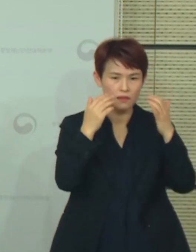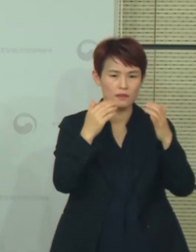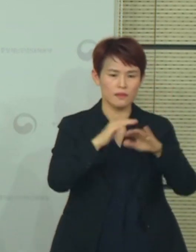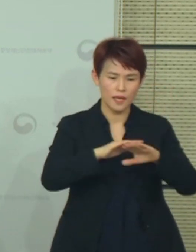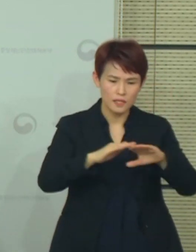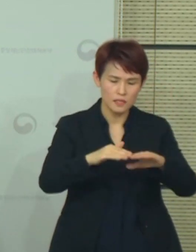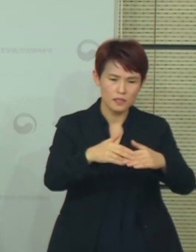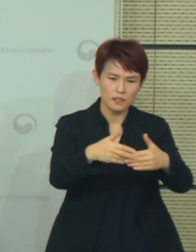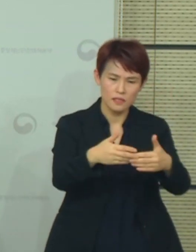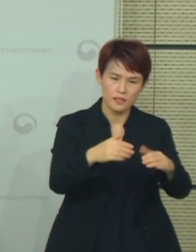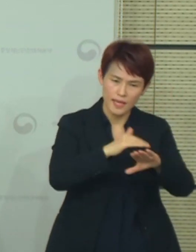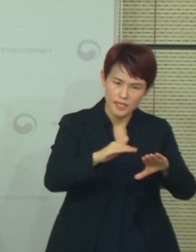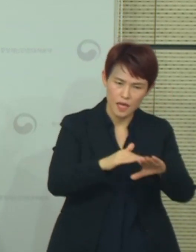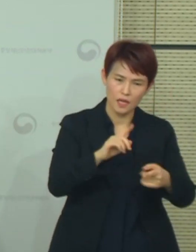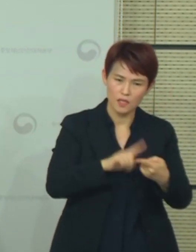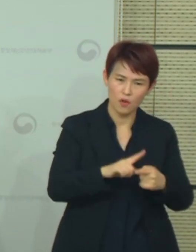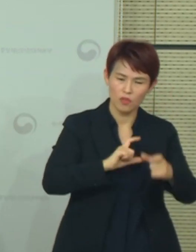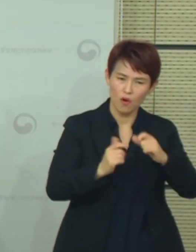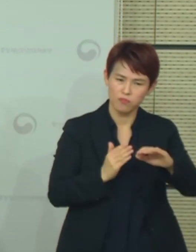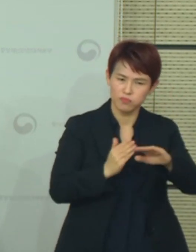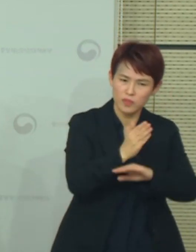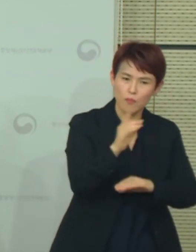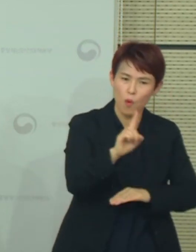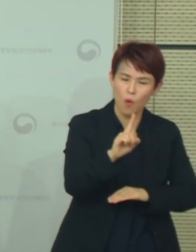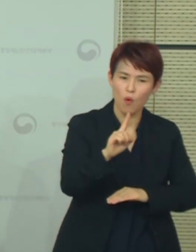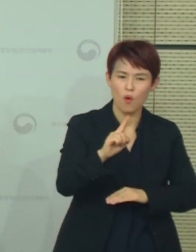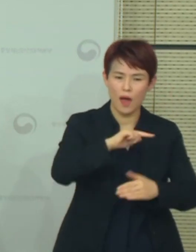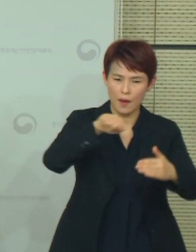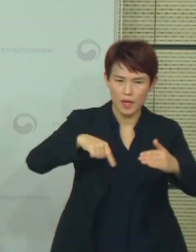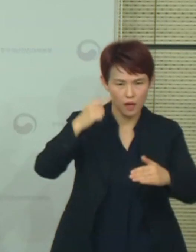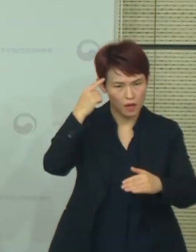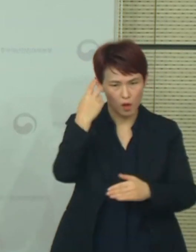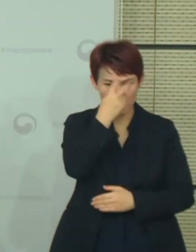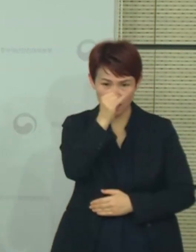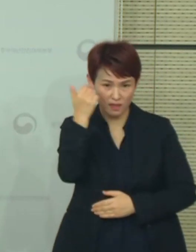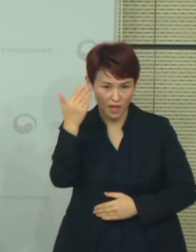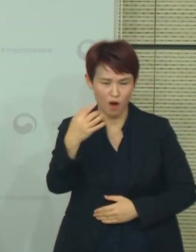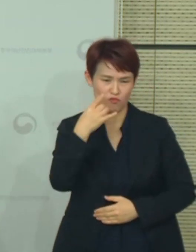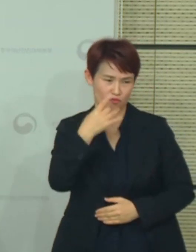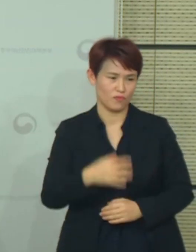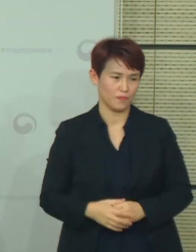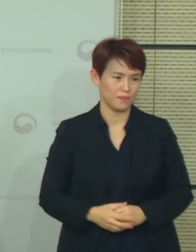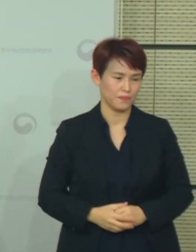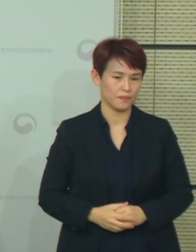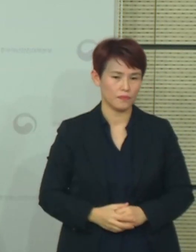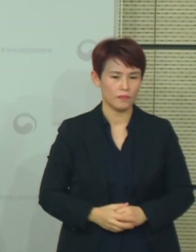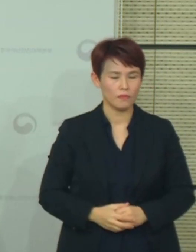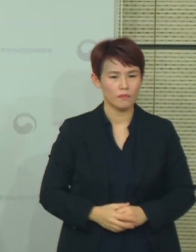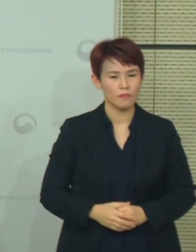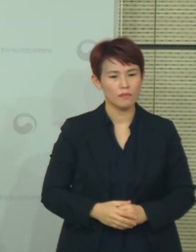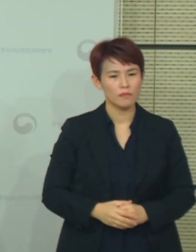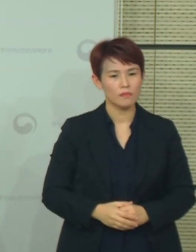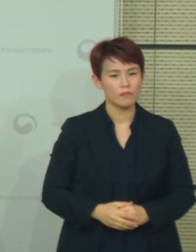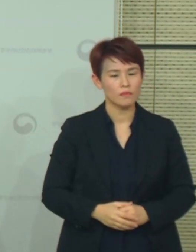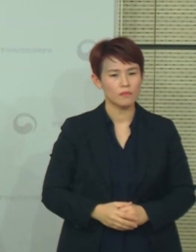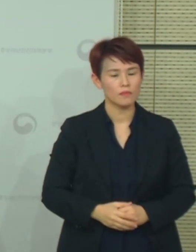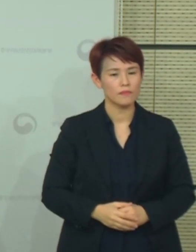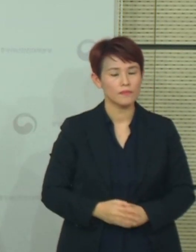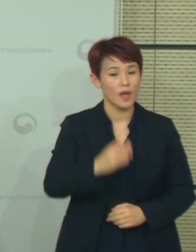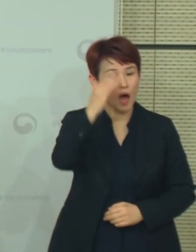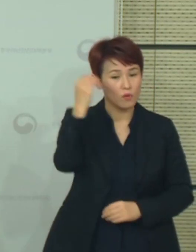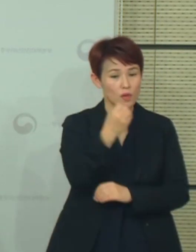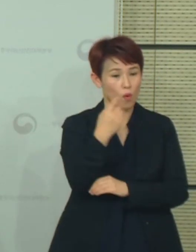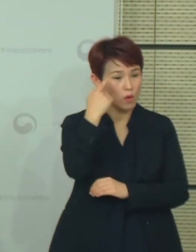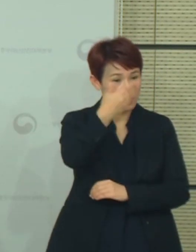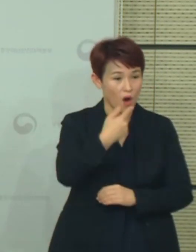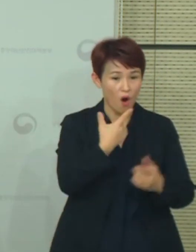게 있는지 혹은 필요하다고 보시는지 궁금하고요. 이거 두 번째 질문은 아니고 아까 한국일보 기자님 질문에 좀 첨언하고 싶은 게